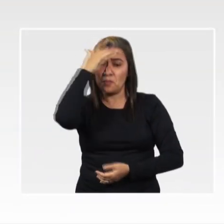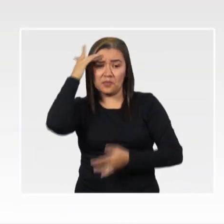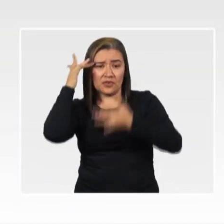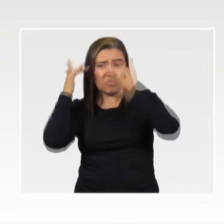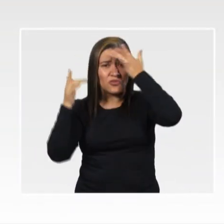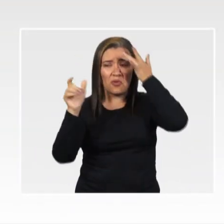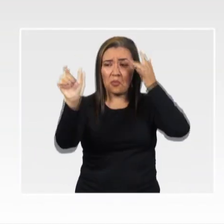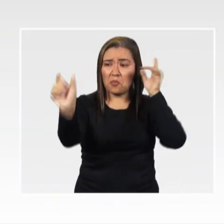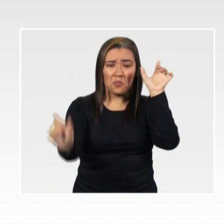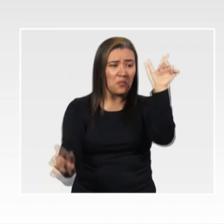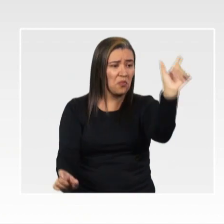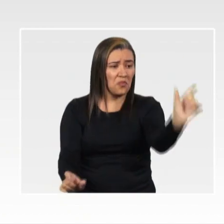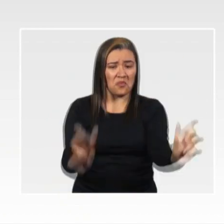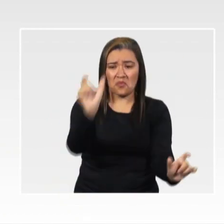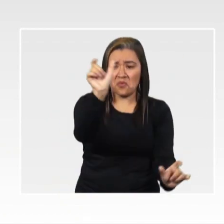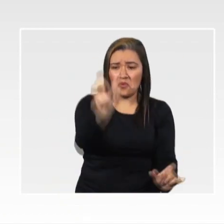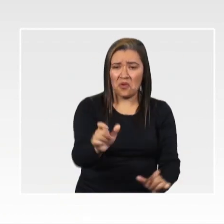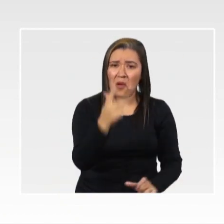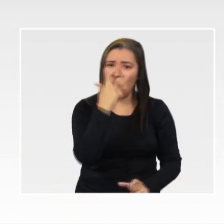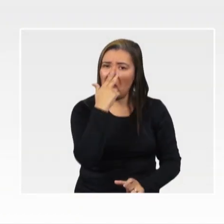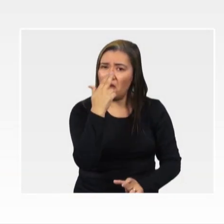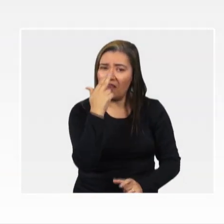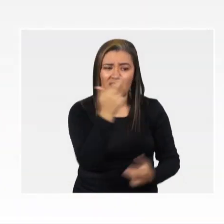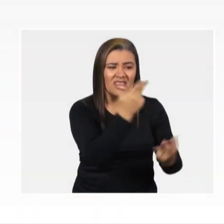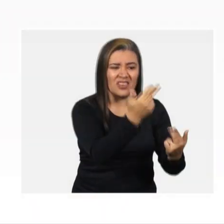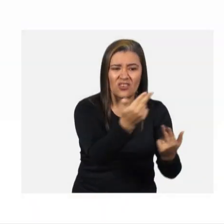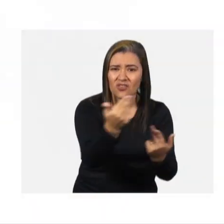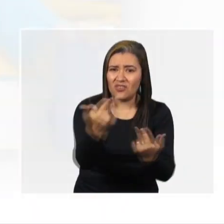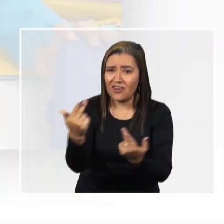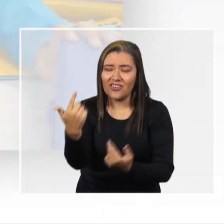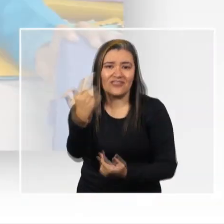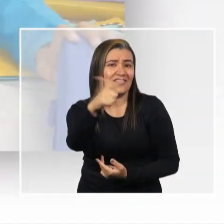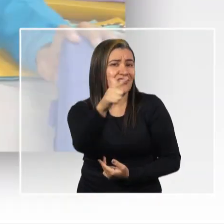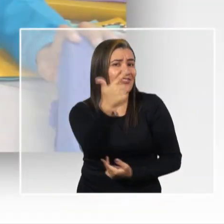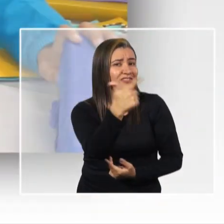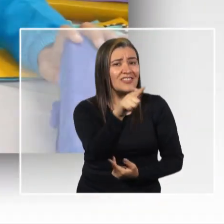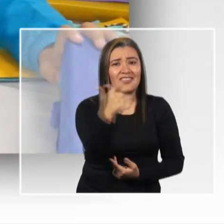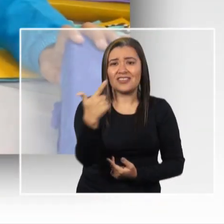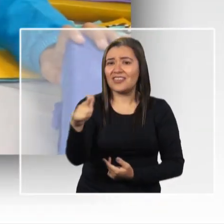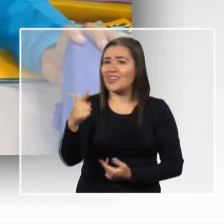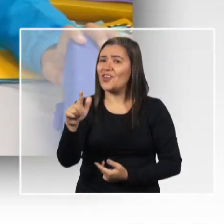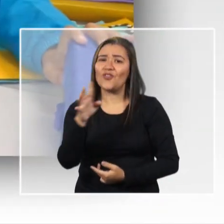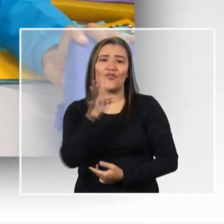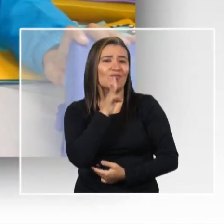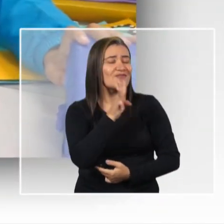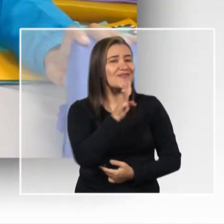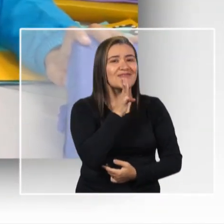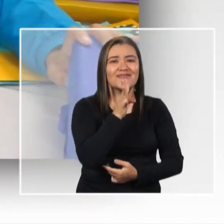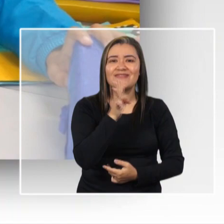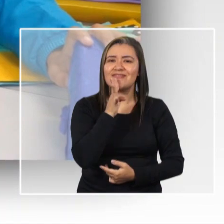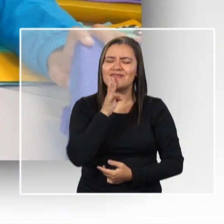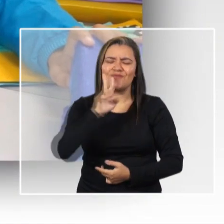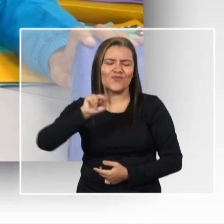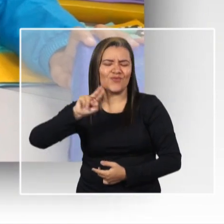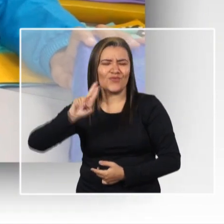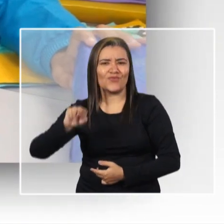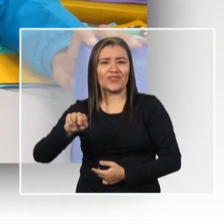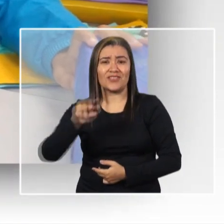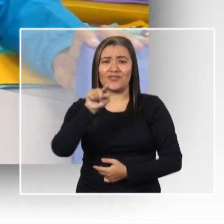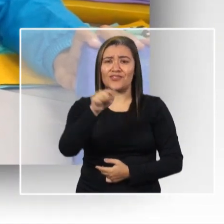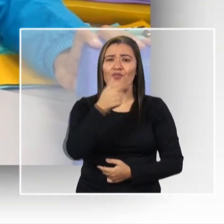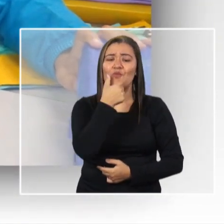do Pai. Alguém igual a você não vi